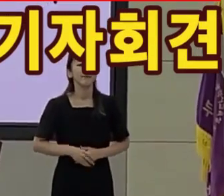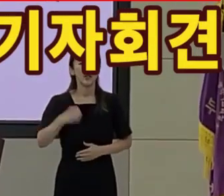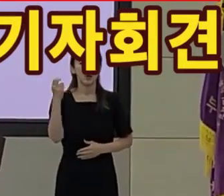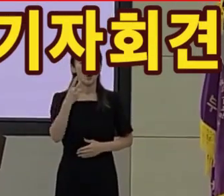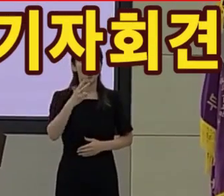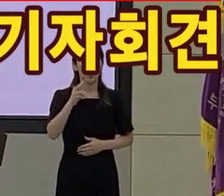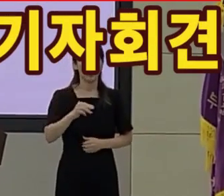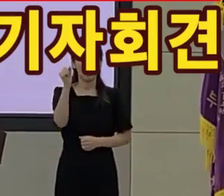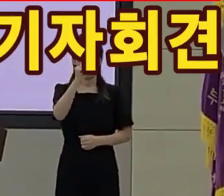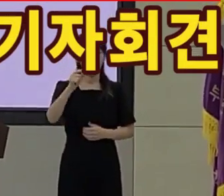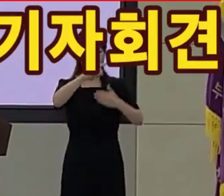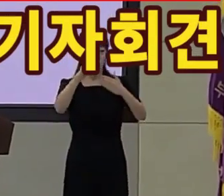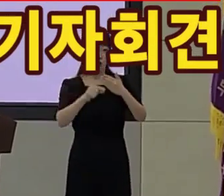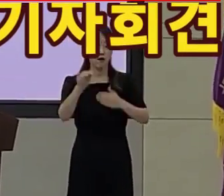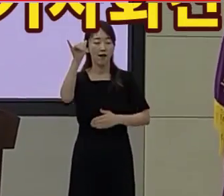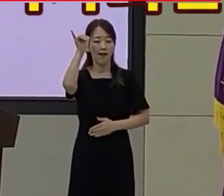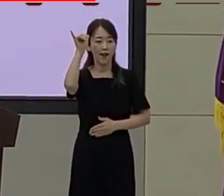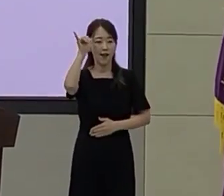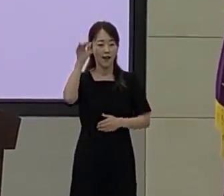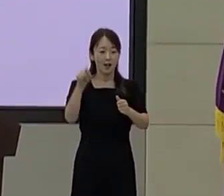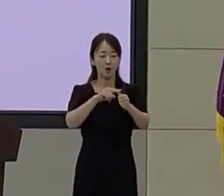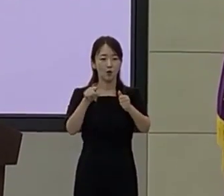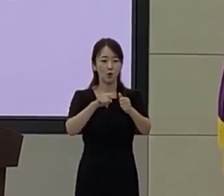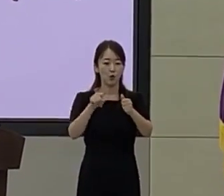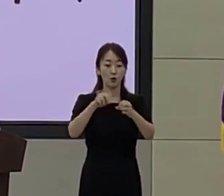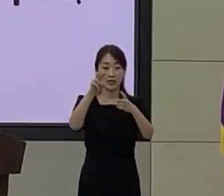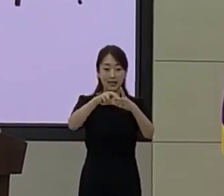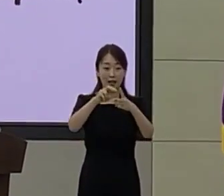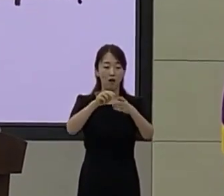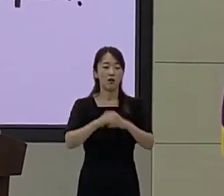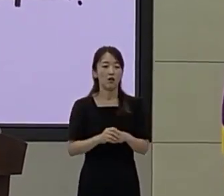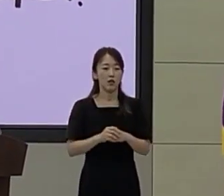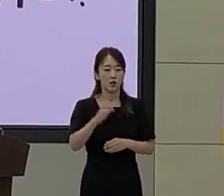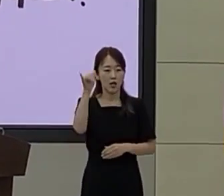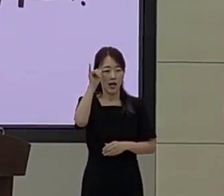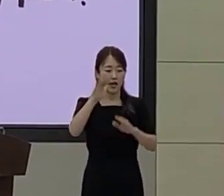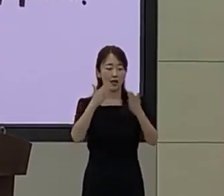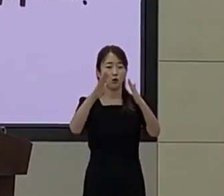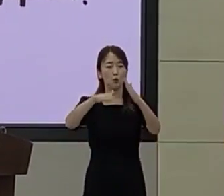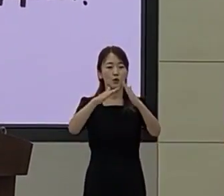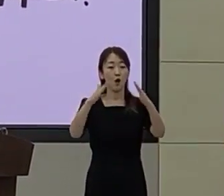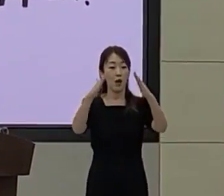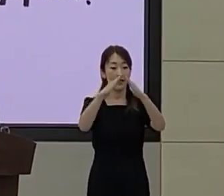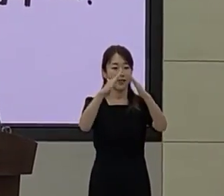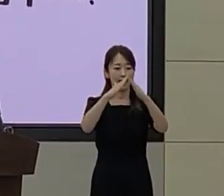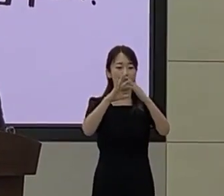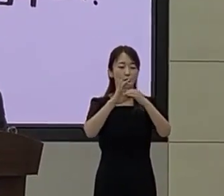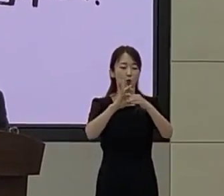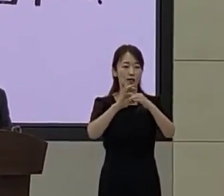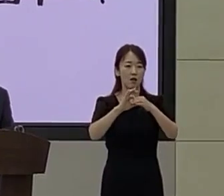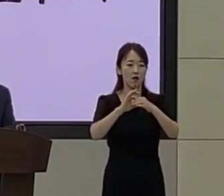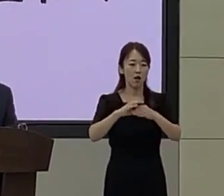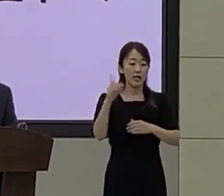그리고 소프트웨어, AI, 교육부정센터, AI 도서관 등의 그립을 통해 디지털